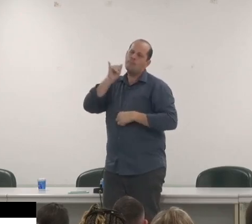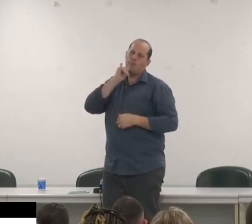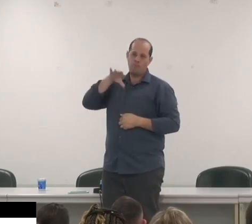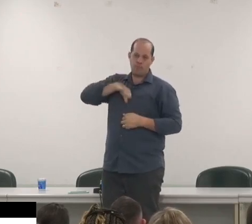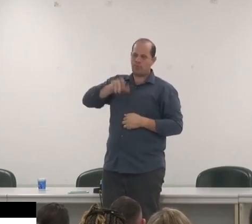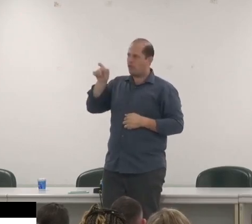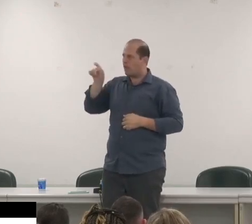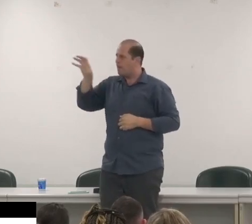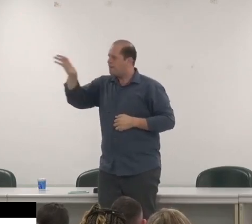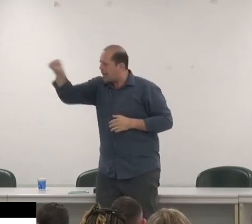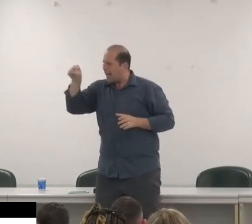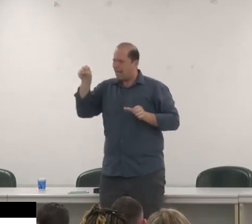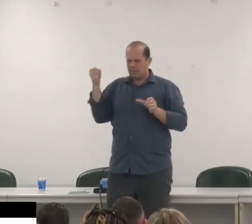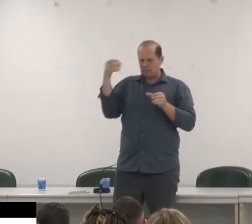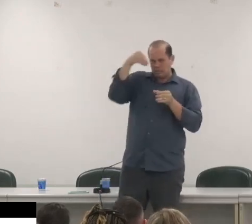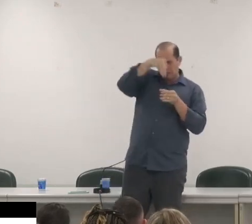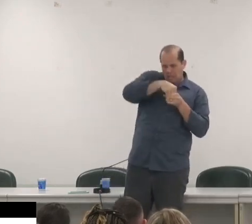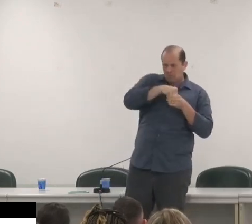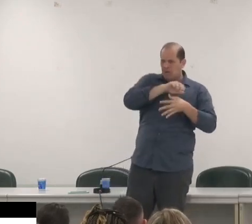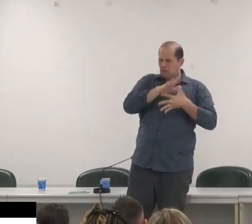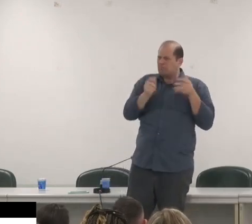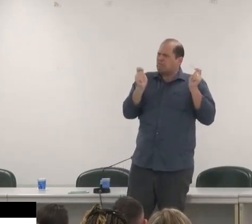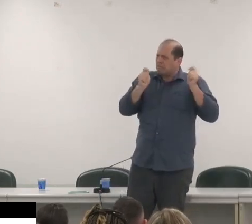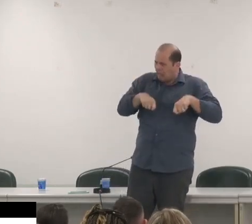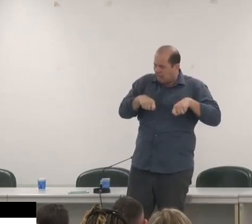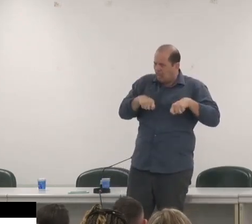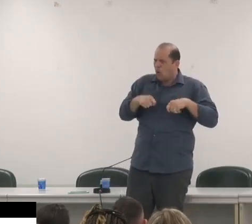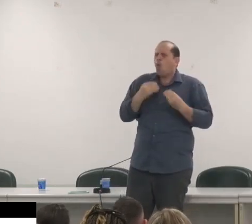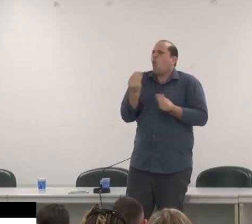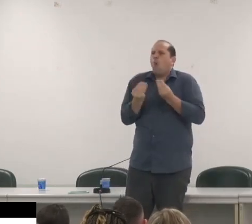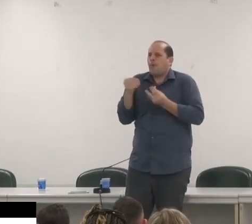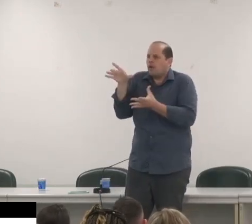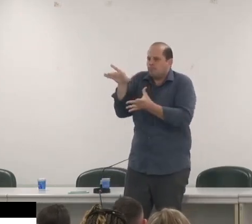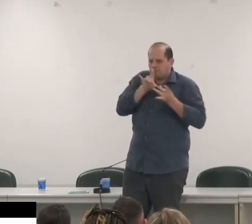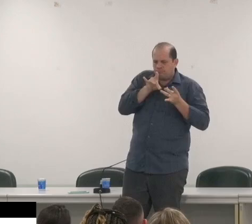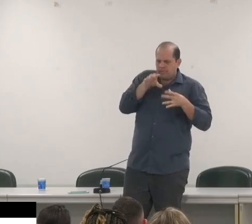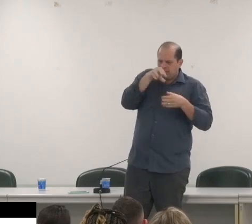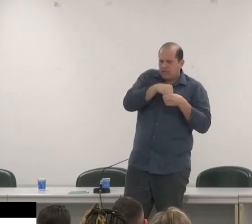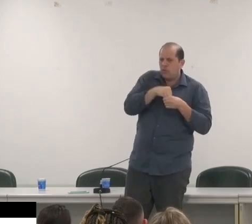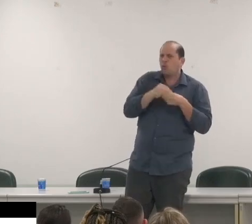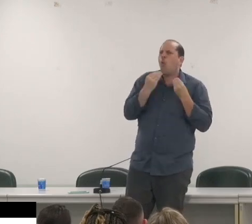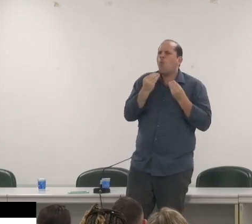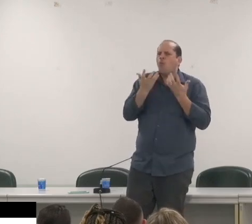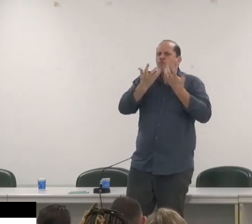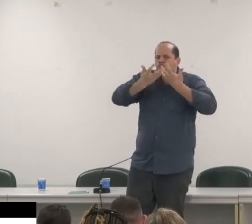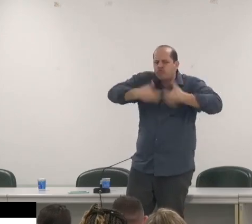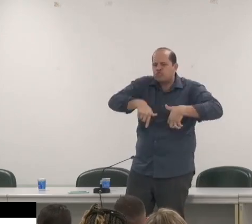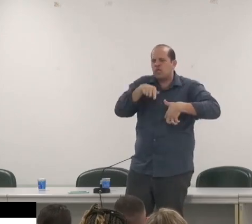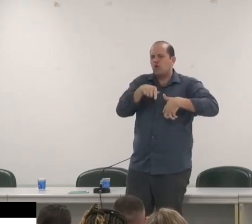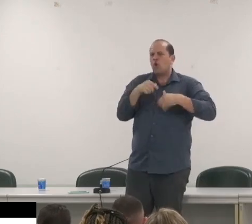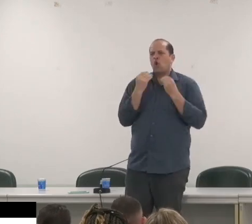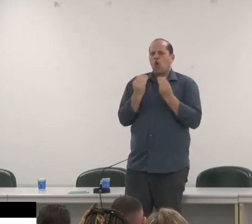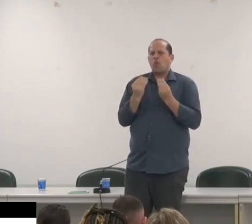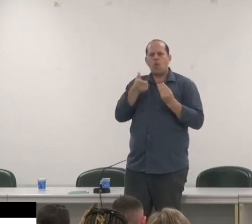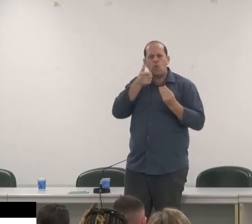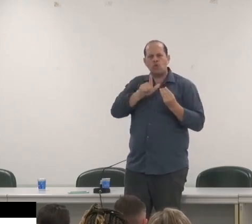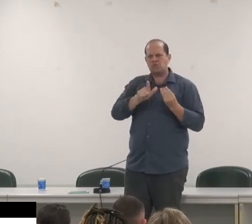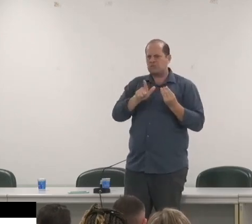línguas de modalidades diferentes, né? E a gente vai entender se esses empréstimos, como é que eles funcionam,